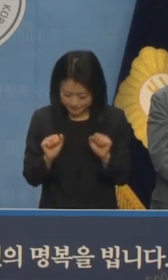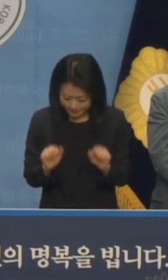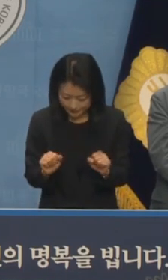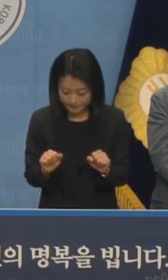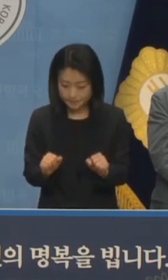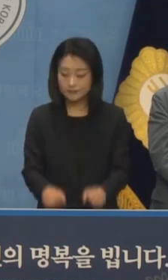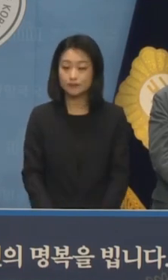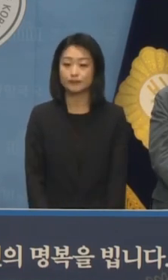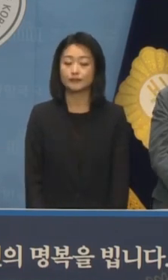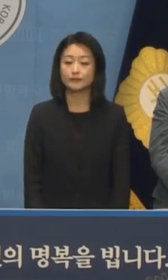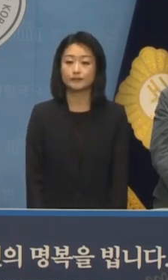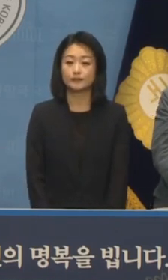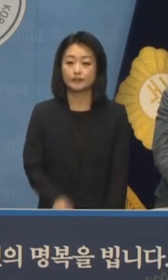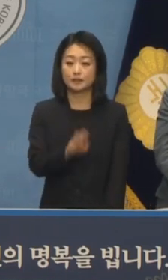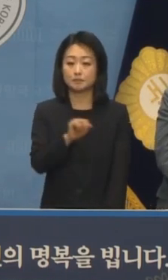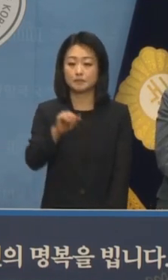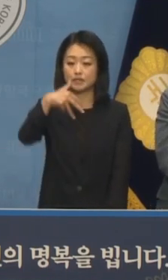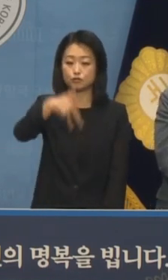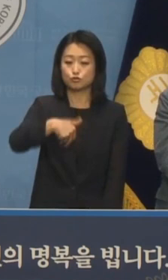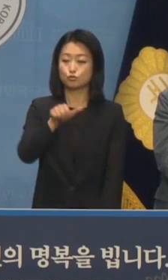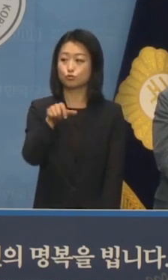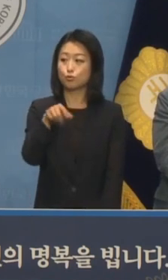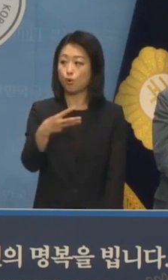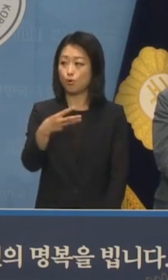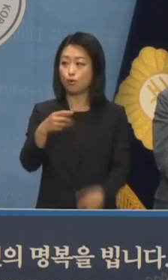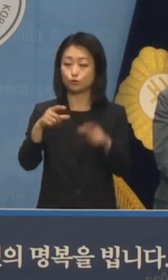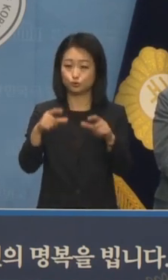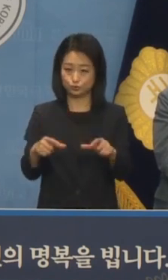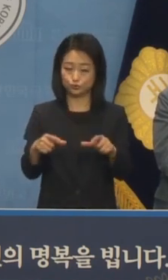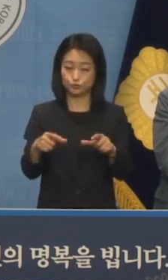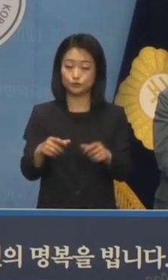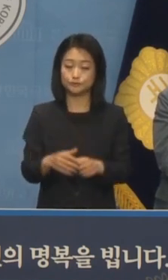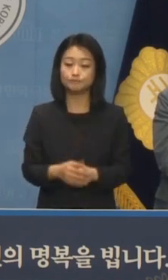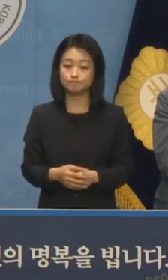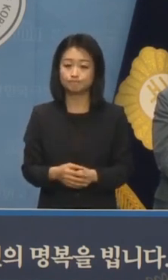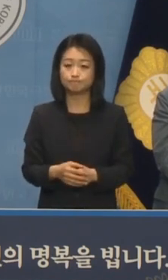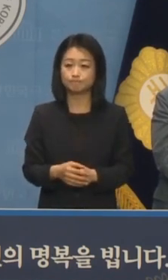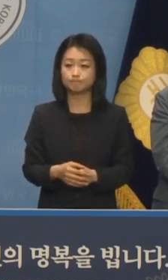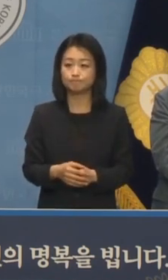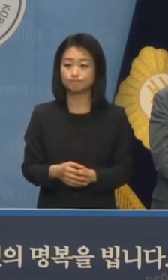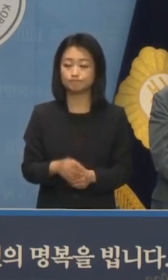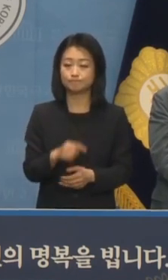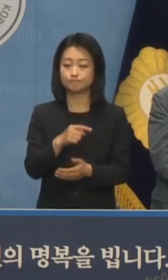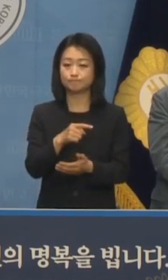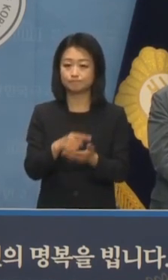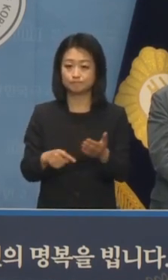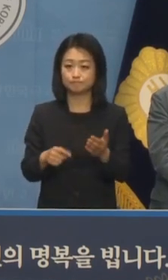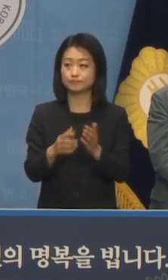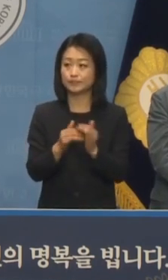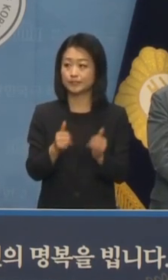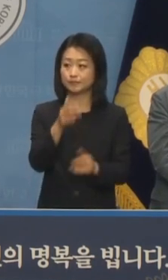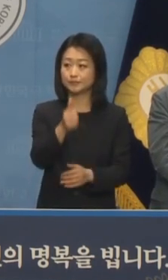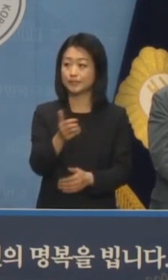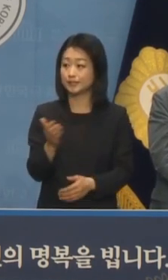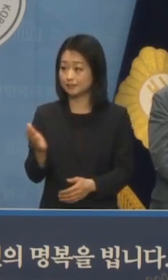안녕하십니까. 미추홀구 대책위 위원장 안상미입니다. 삼가 고인의 명복을